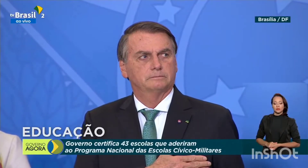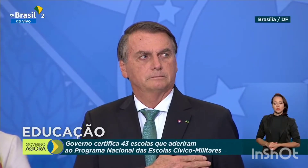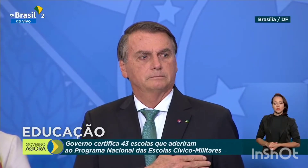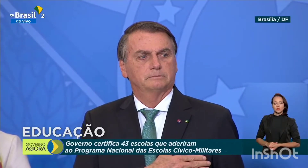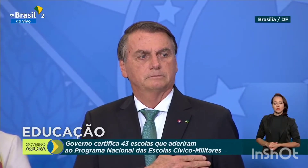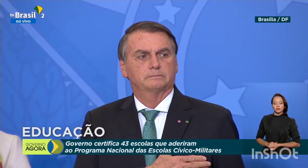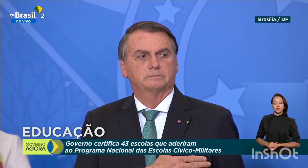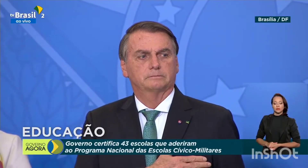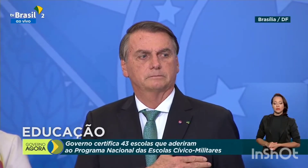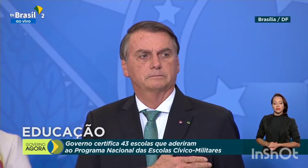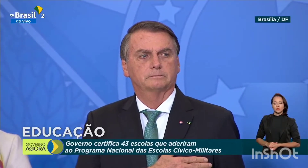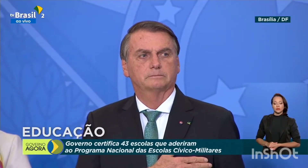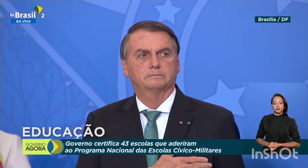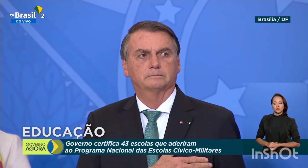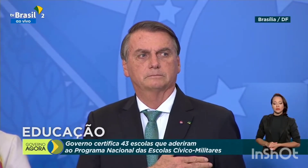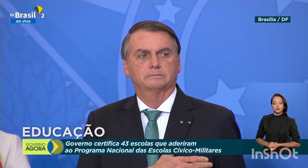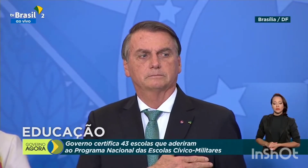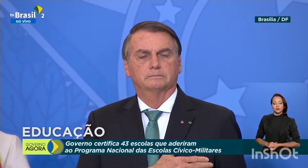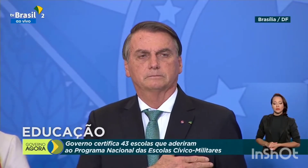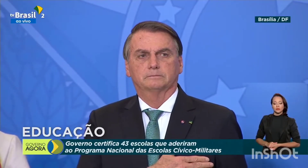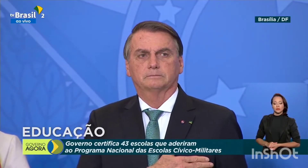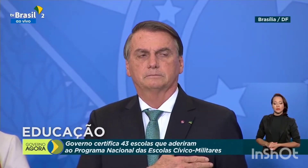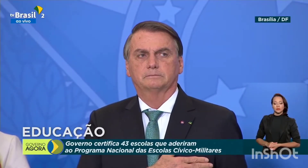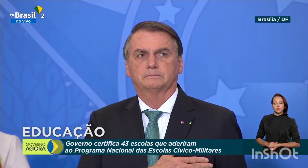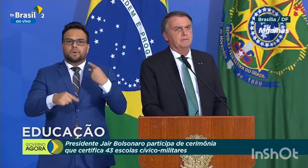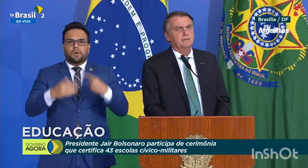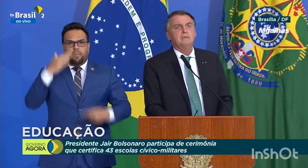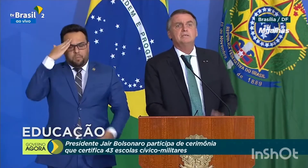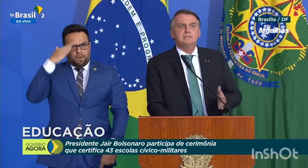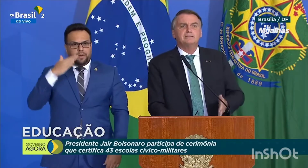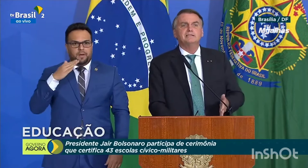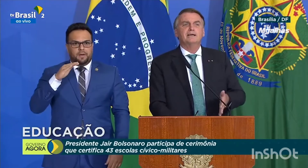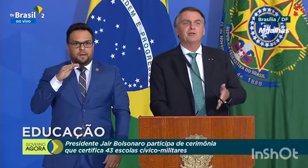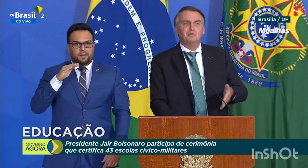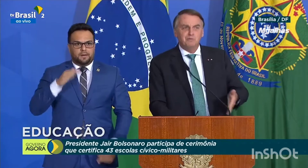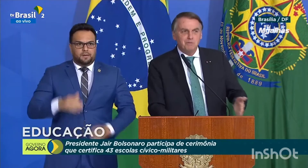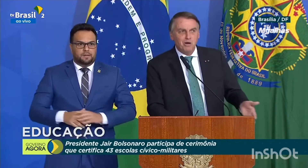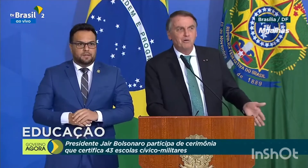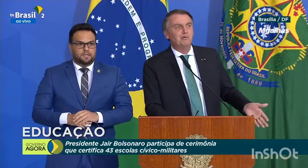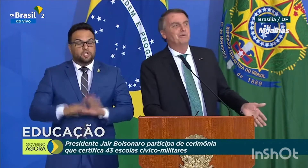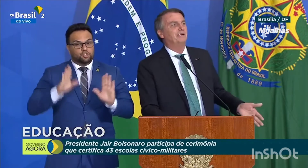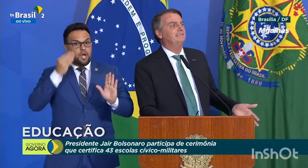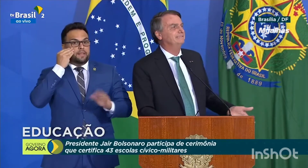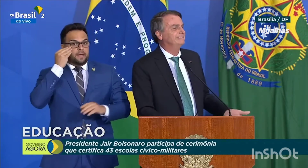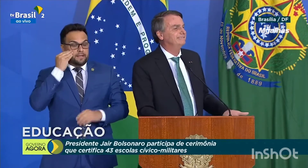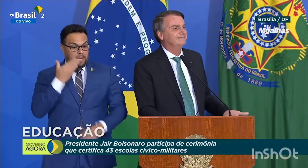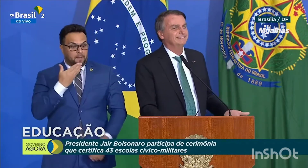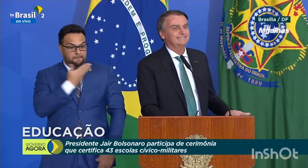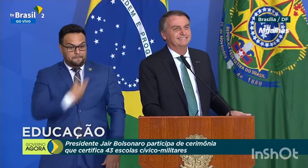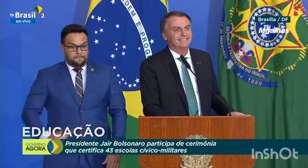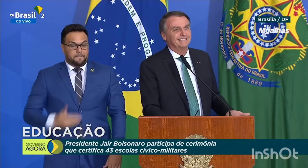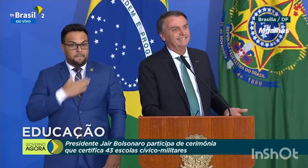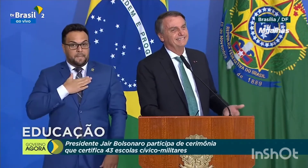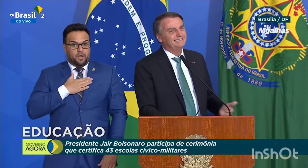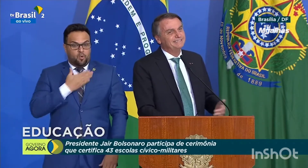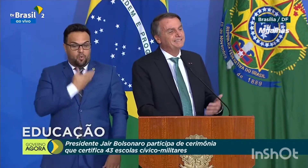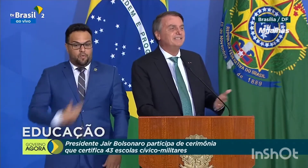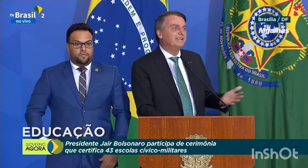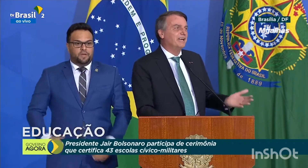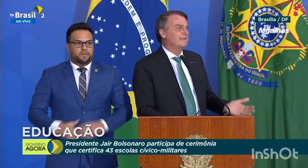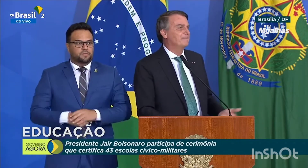do revalida para os médicos e também aproveitou para criticar o ex-ministro da Saúde